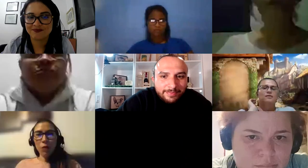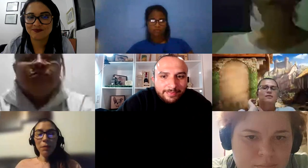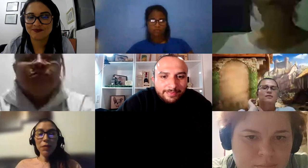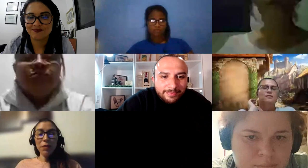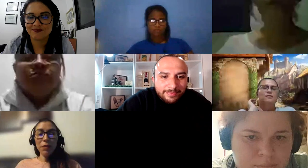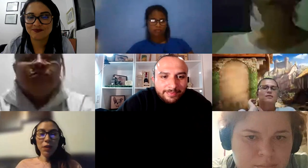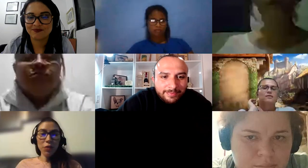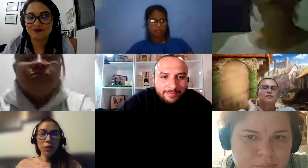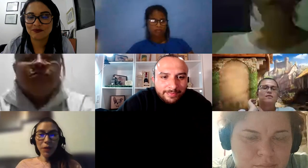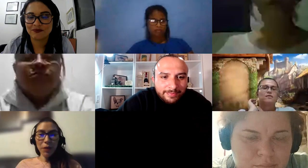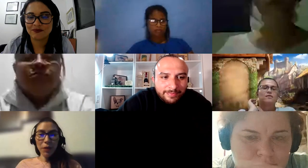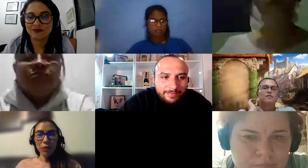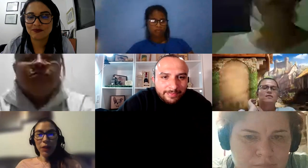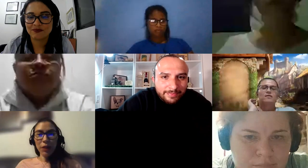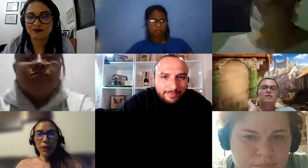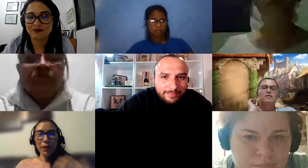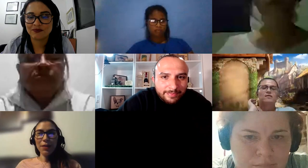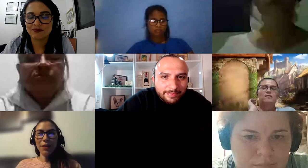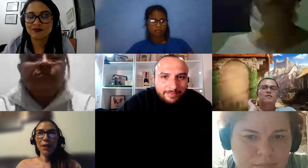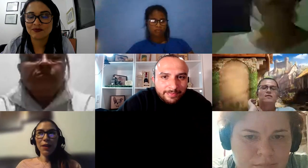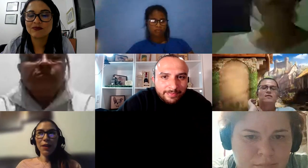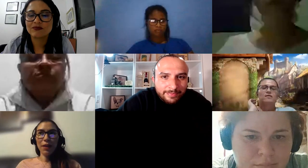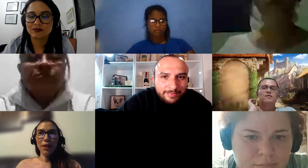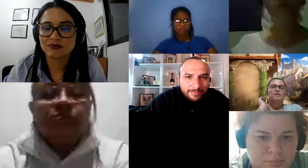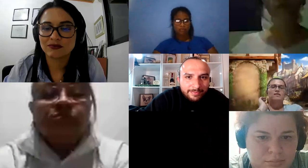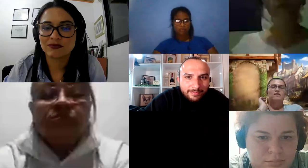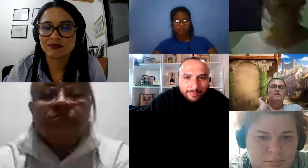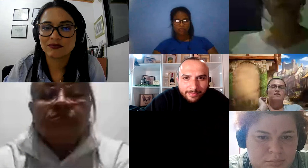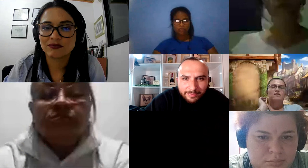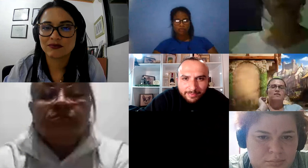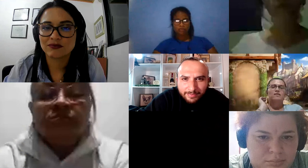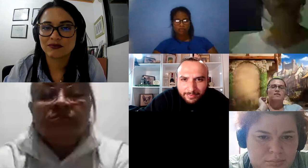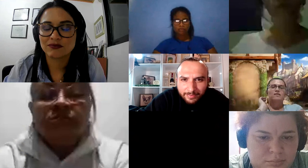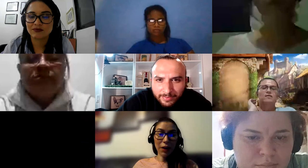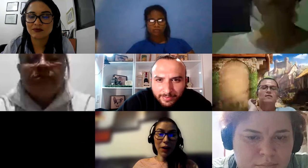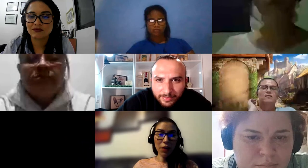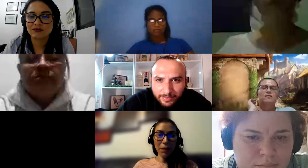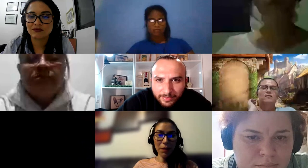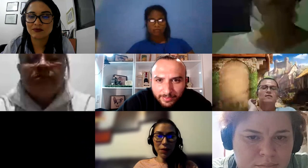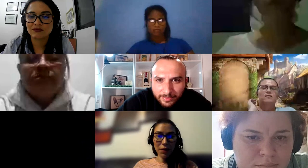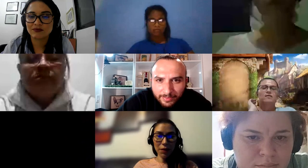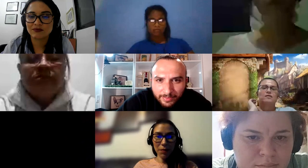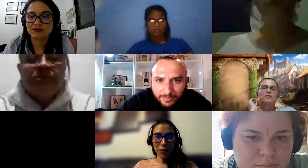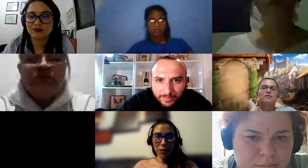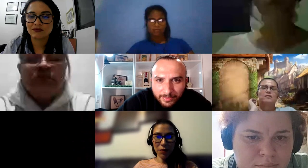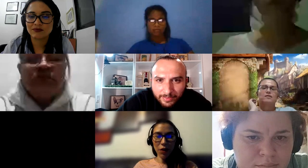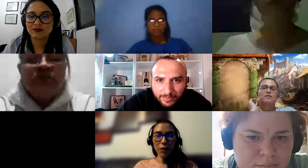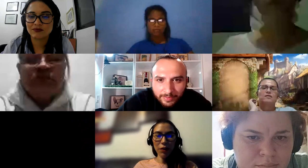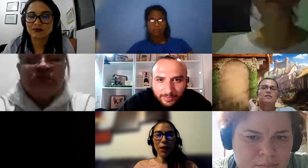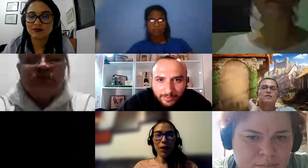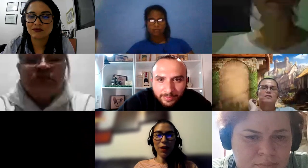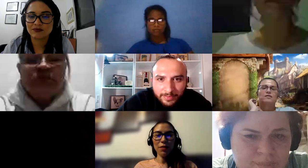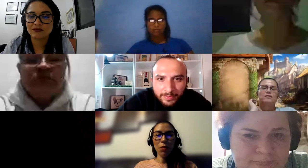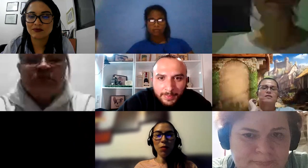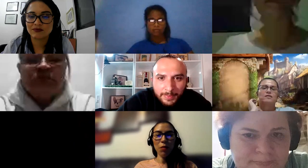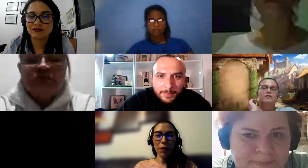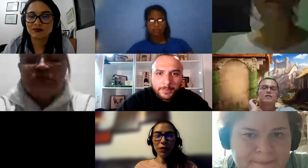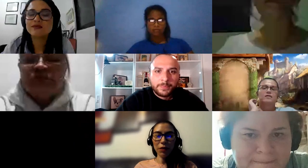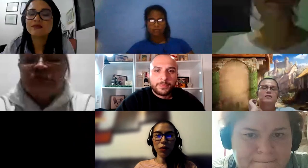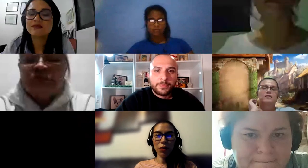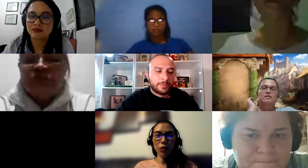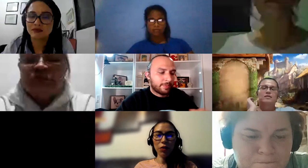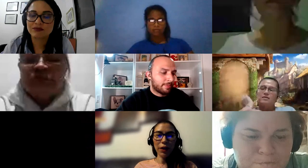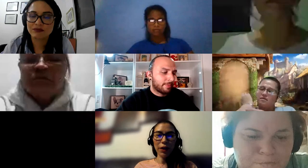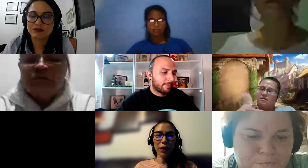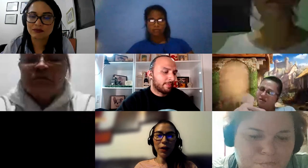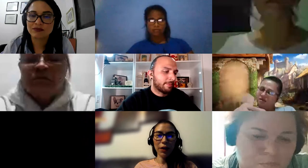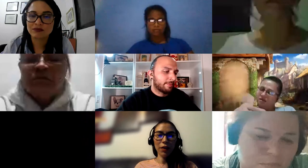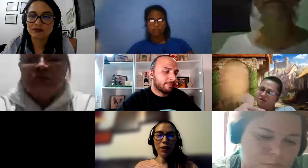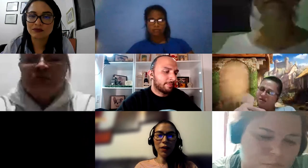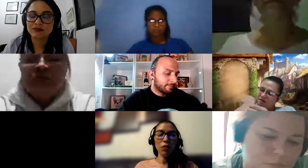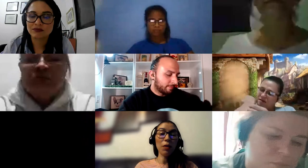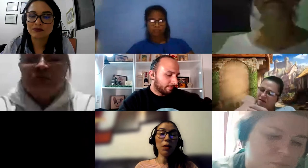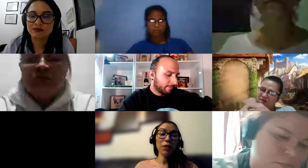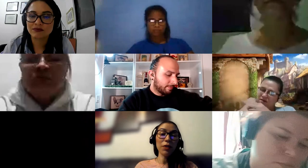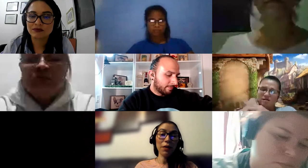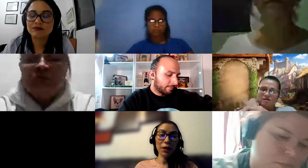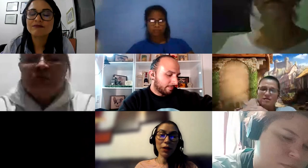Una persona nos preguntaba acerca de un certificado de participación. En este momento no vamos a